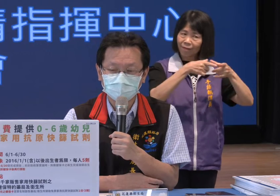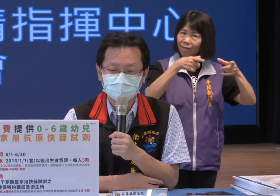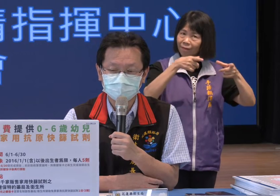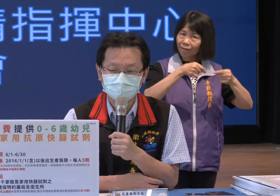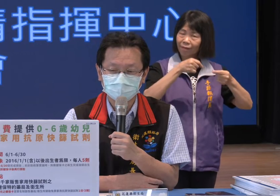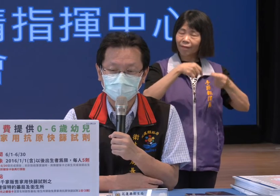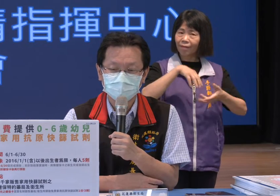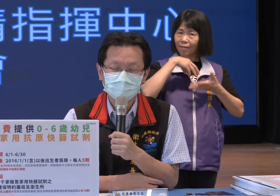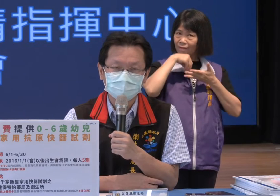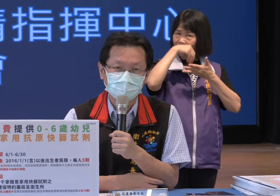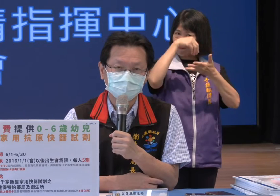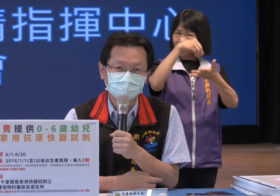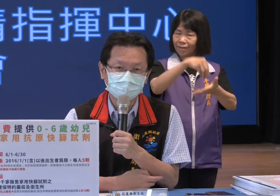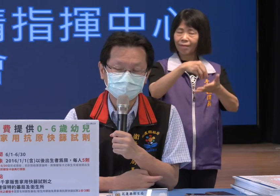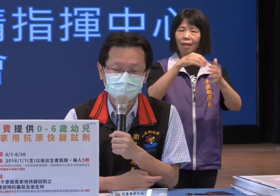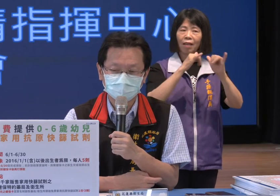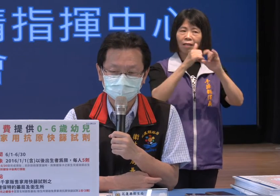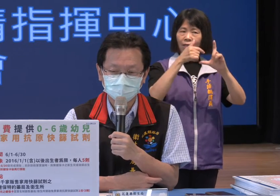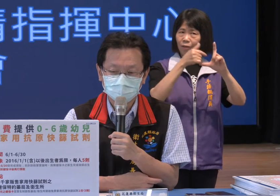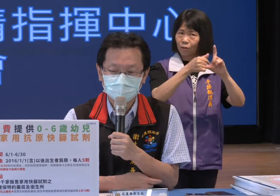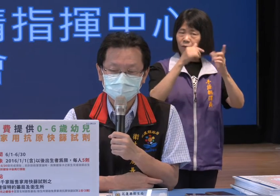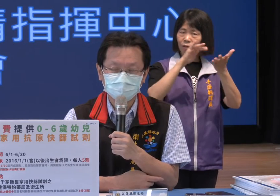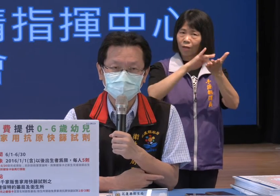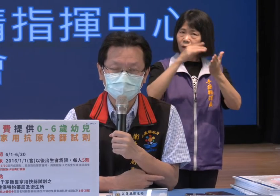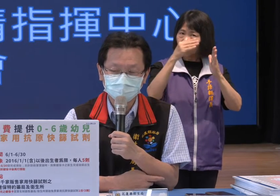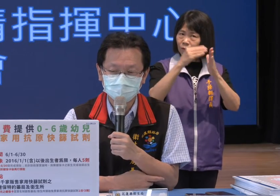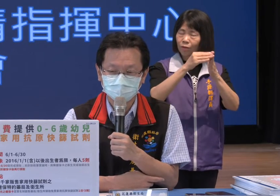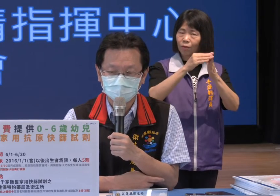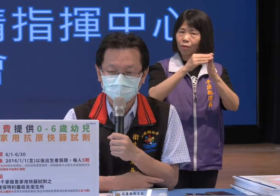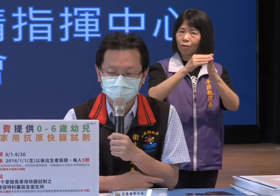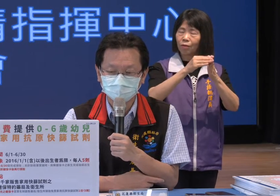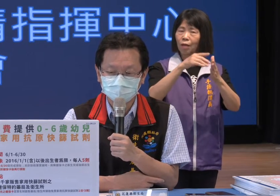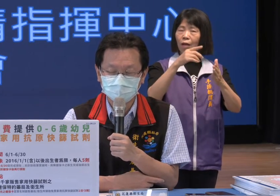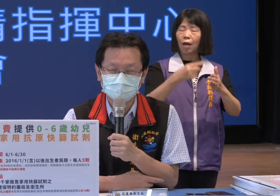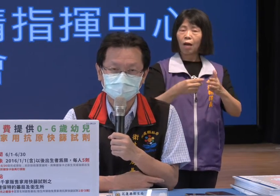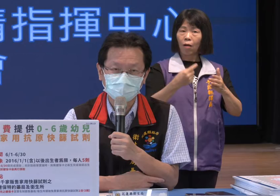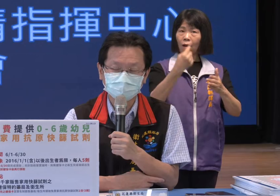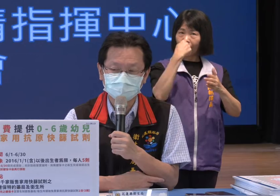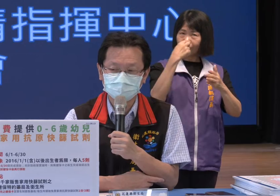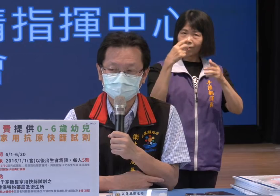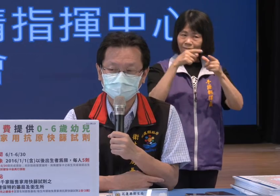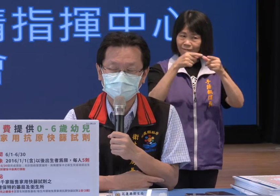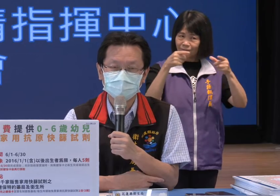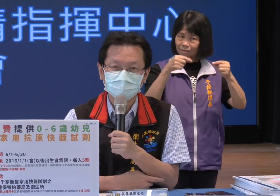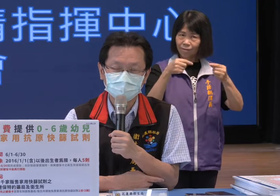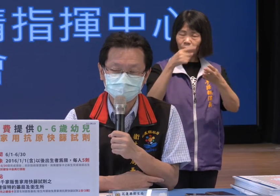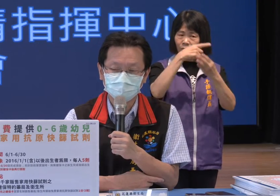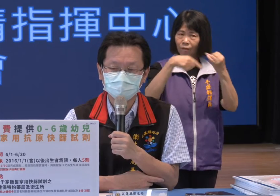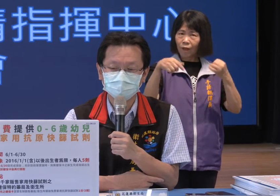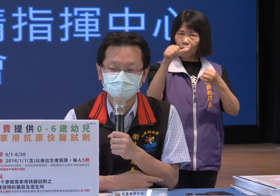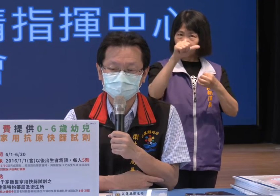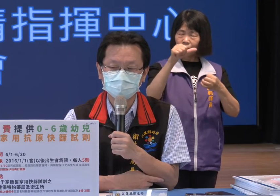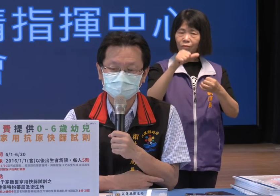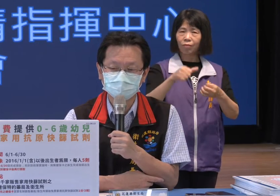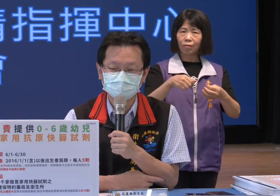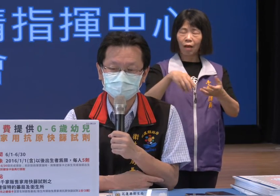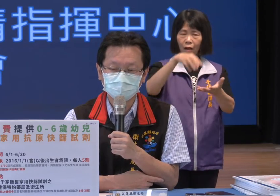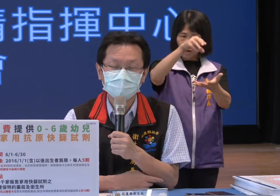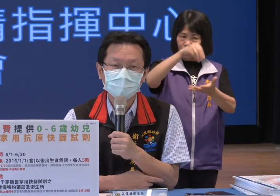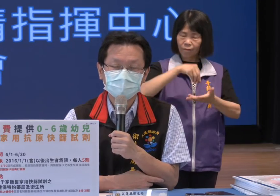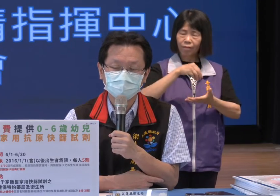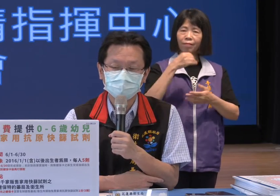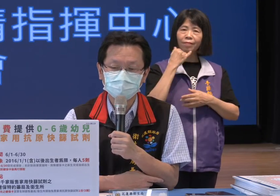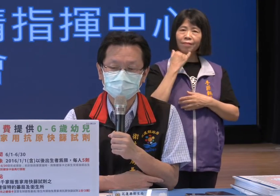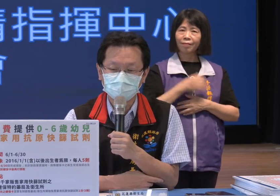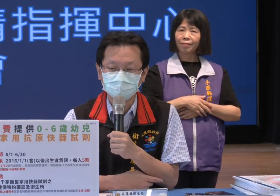父母可以拿他的健保卡到我们的社区药局去领取5剂的快筛试剂哈，一份5剂的快筛试